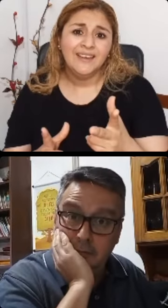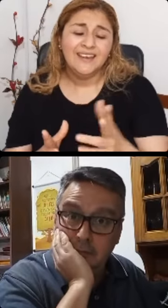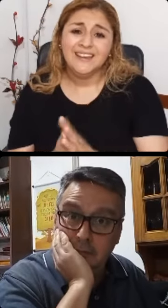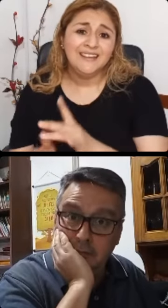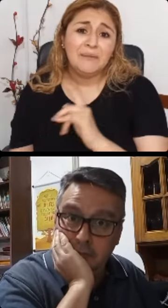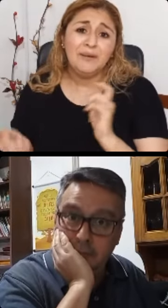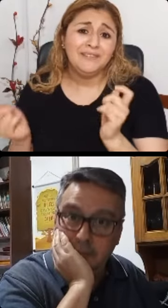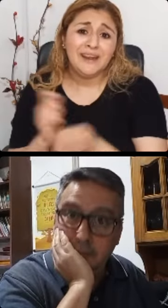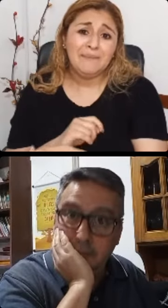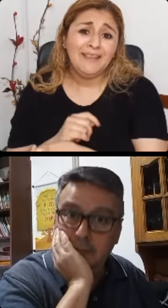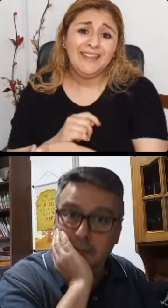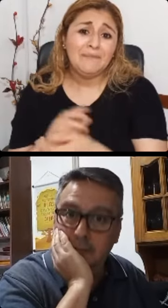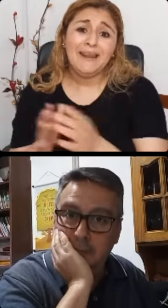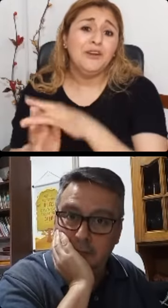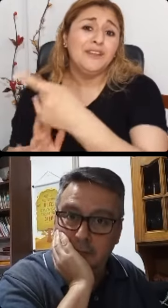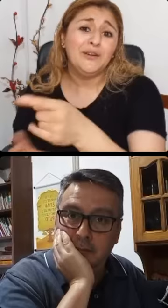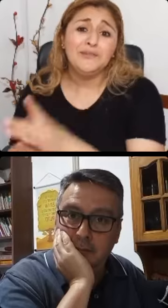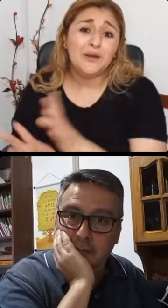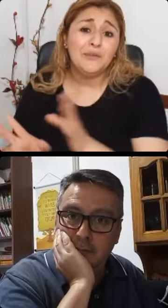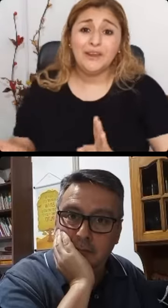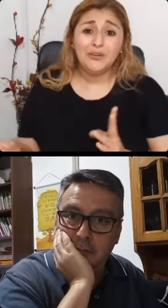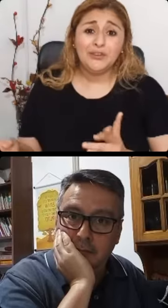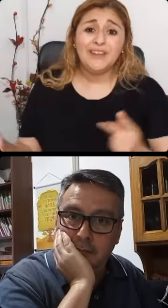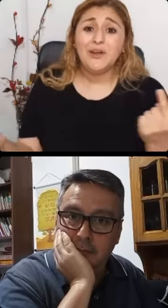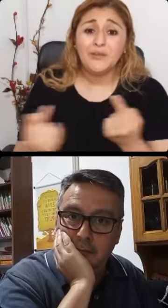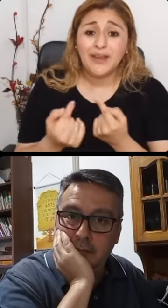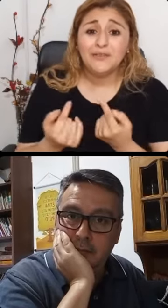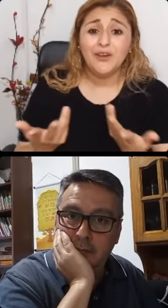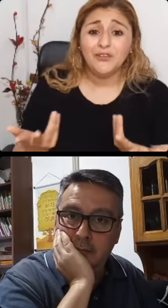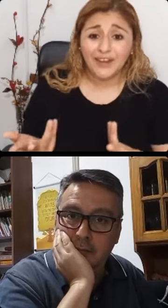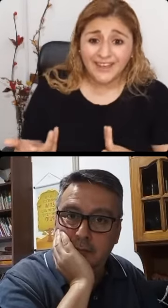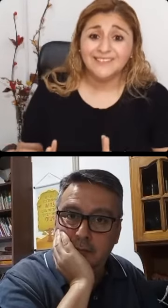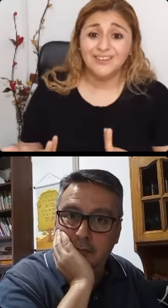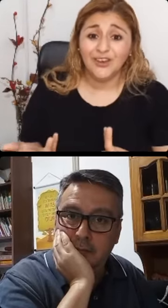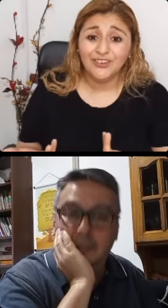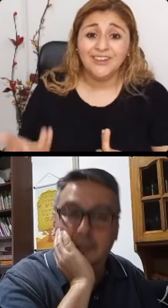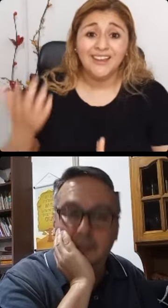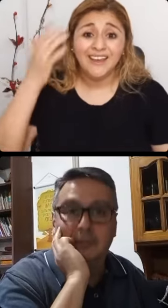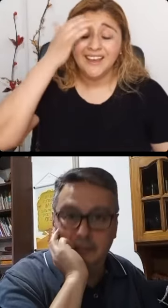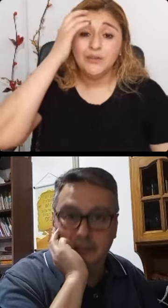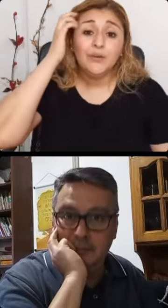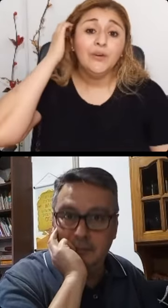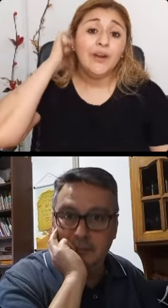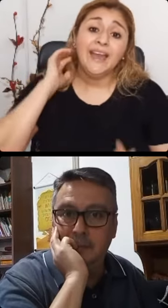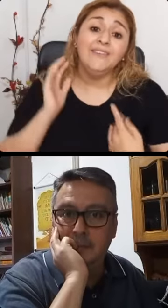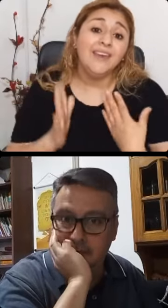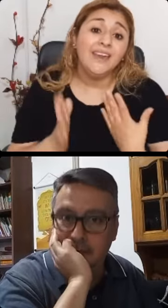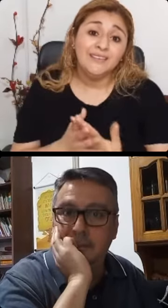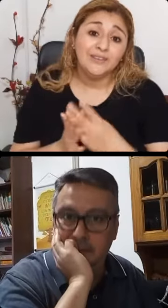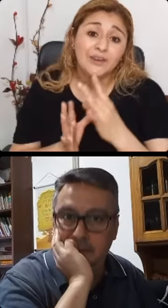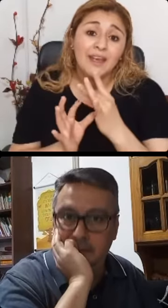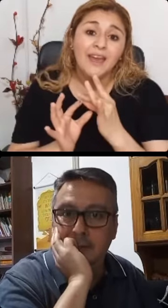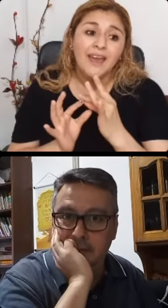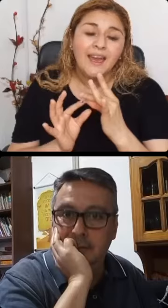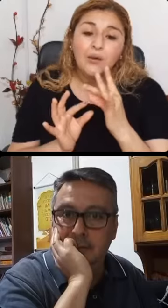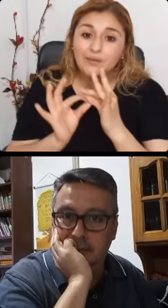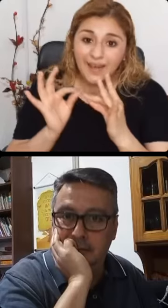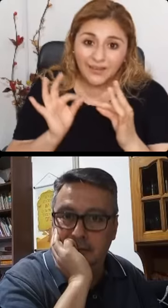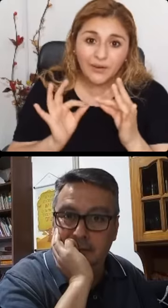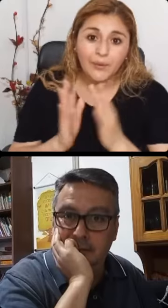que después de repente para otra cosa usan otra y es como que hay una contradicción y uno ahí ve que son